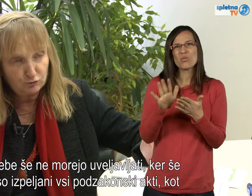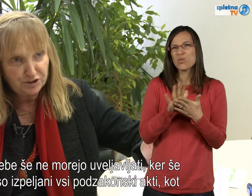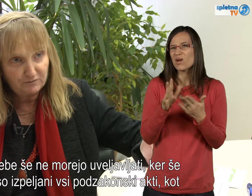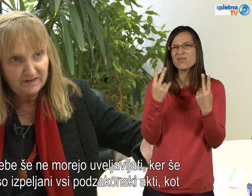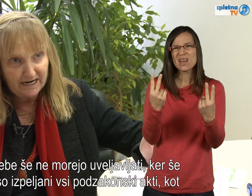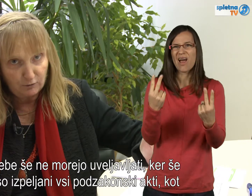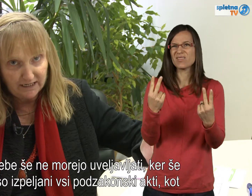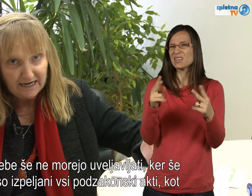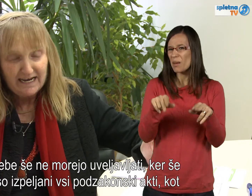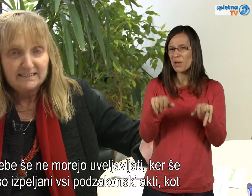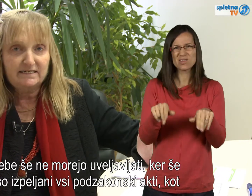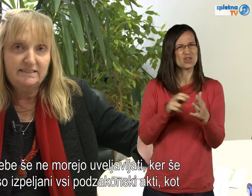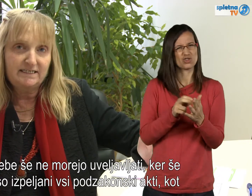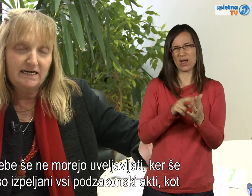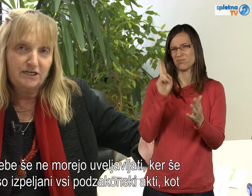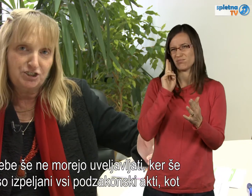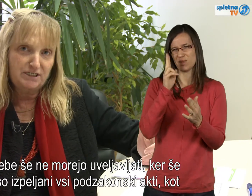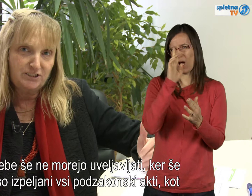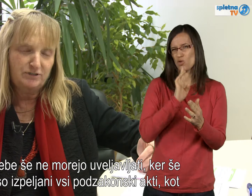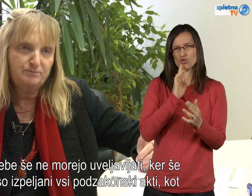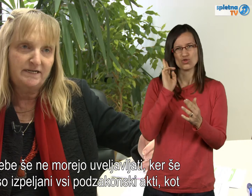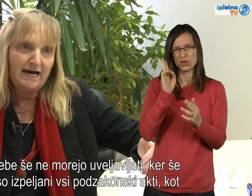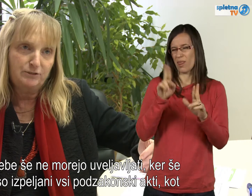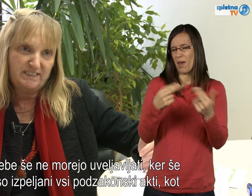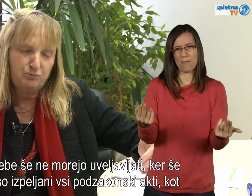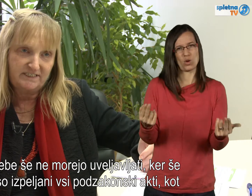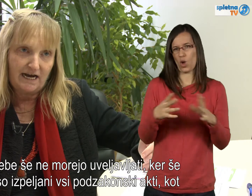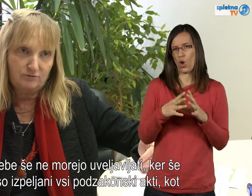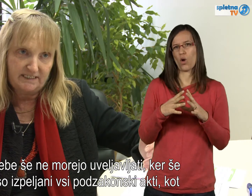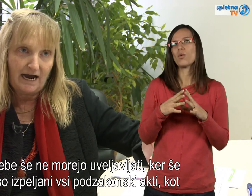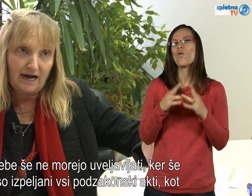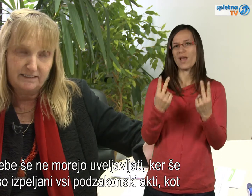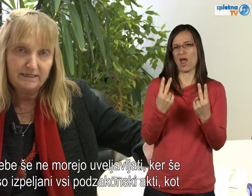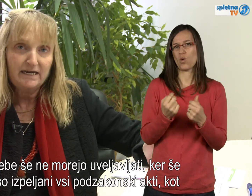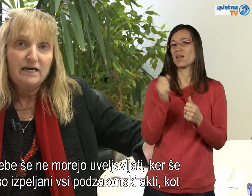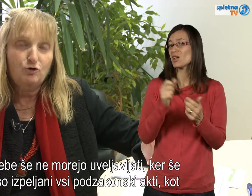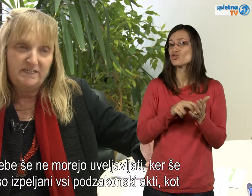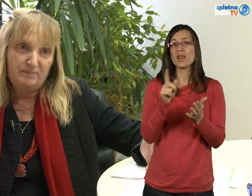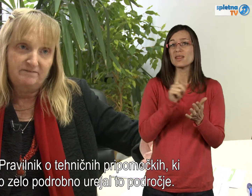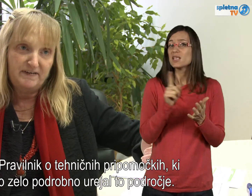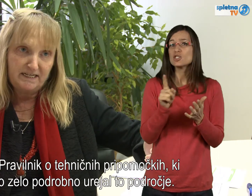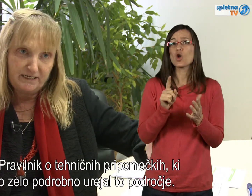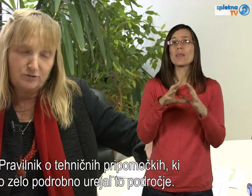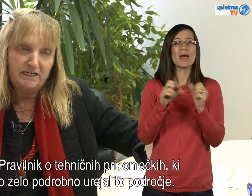naglušne uveljavljati, zaradi tega, ker še niso izpeljani vsi podzakonski akti, kot je pravilnik o